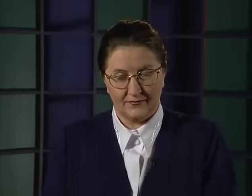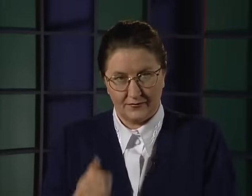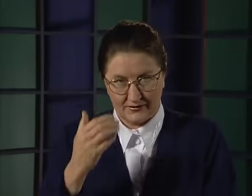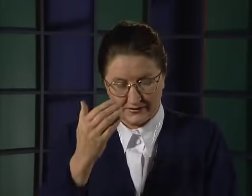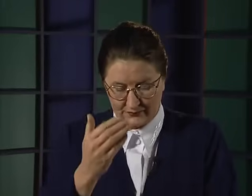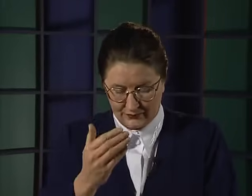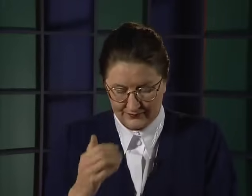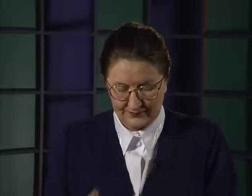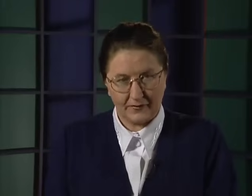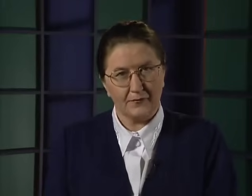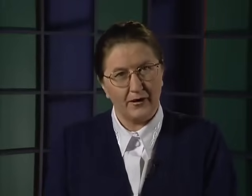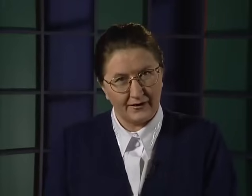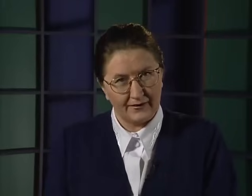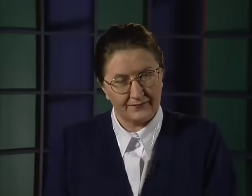вместе со мной. Баня.